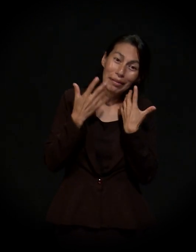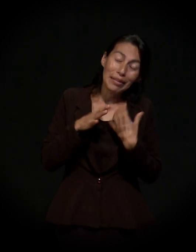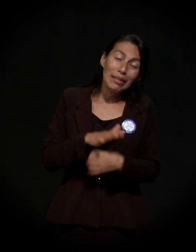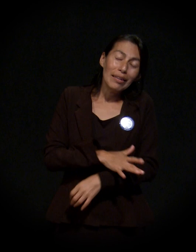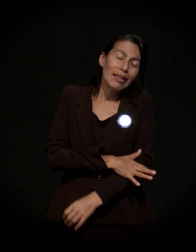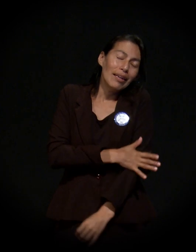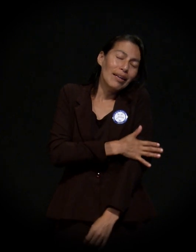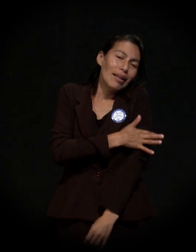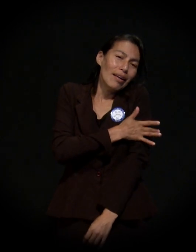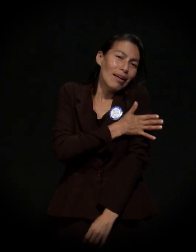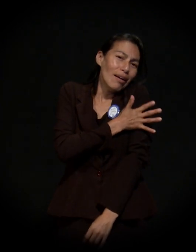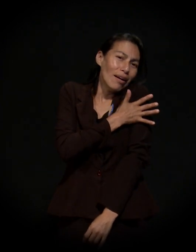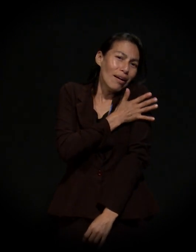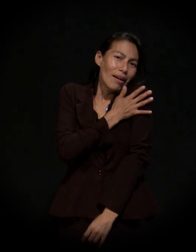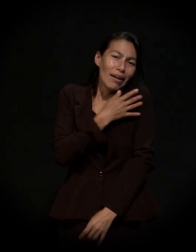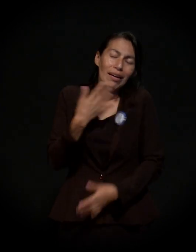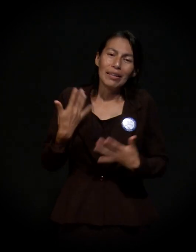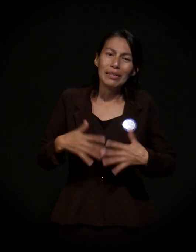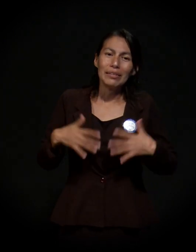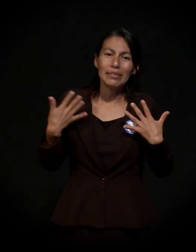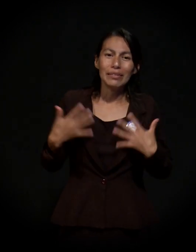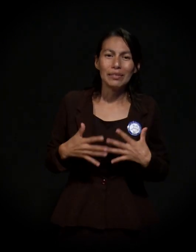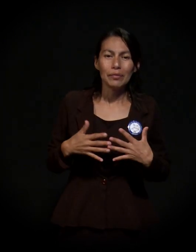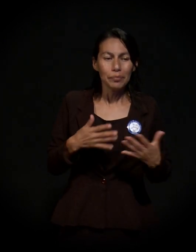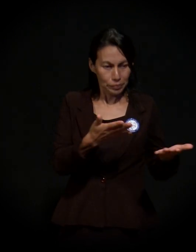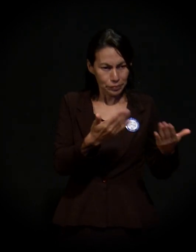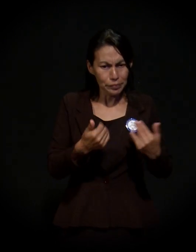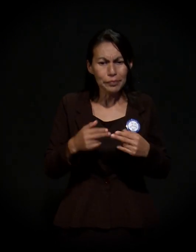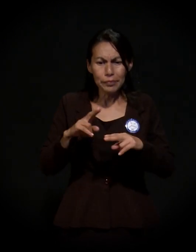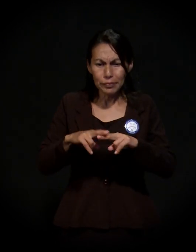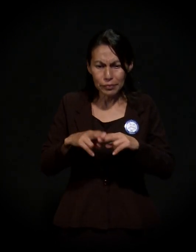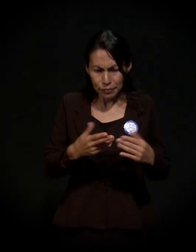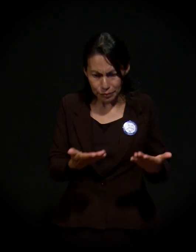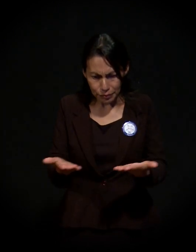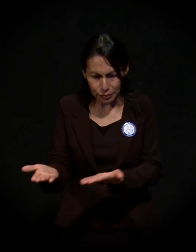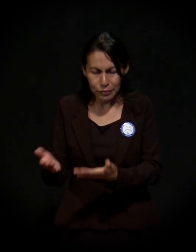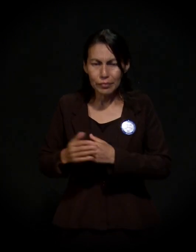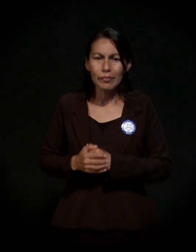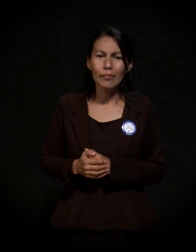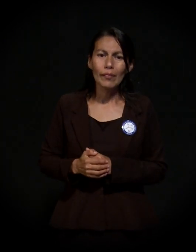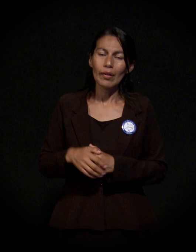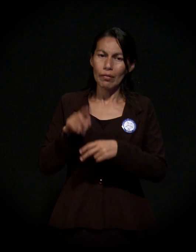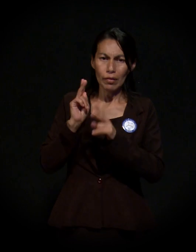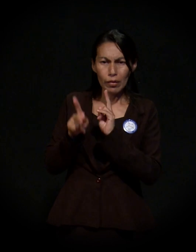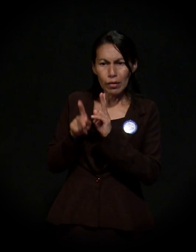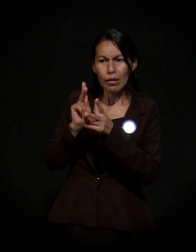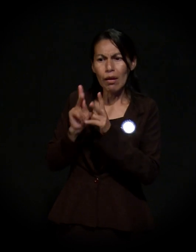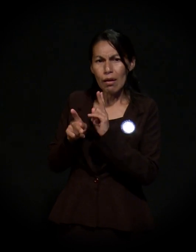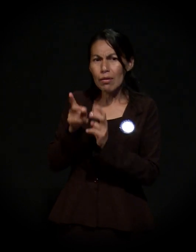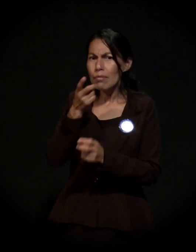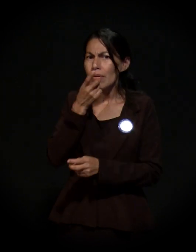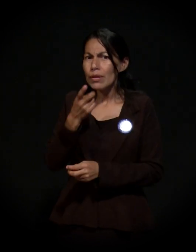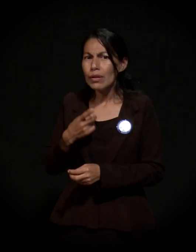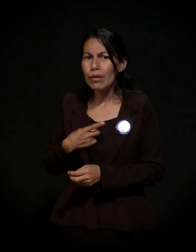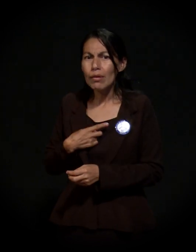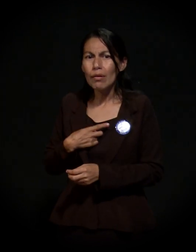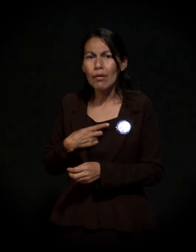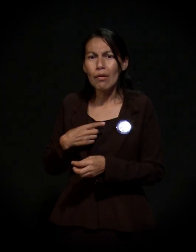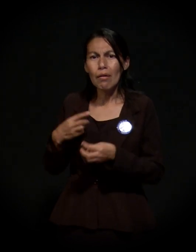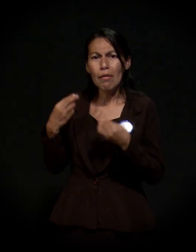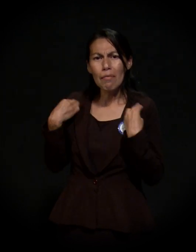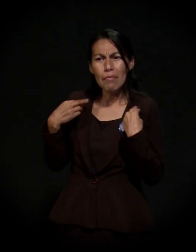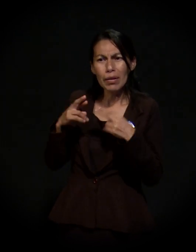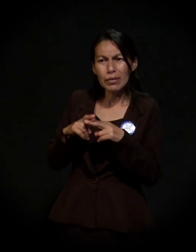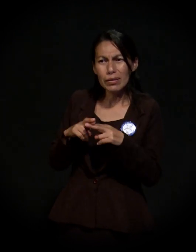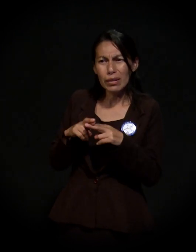la emoción. Y entonces ya la senté, hablamos y me dijo, maestra, yo también tengo